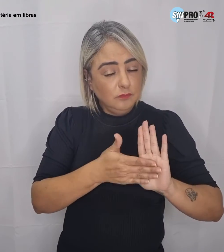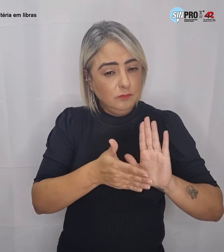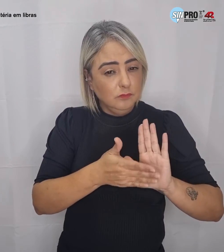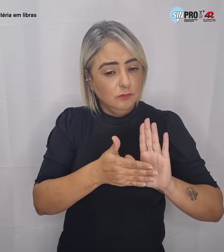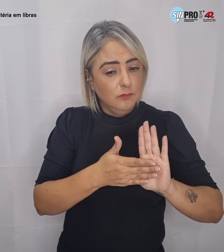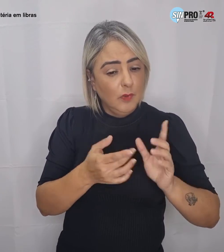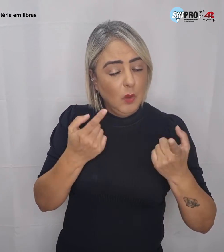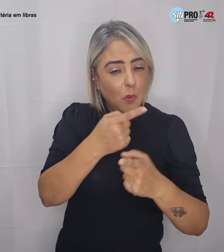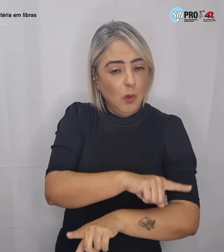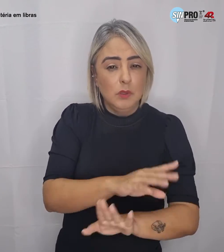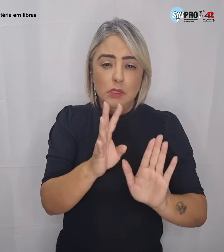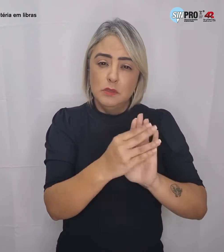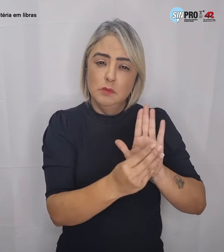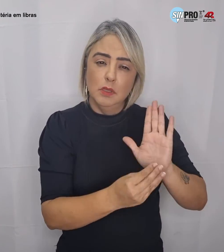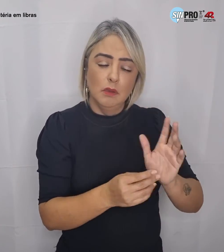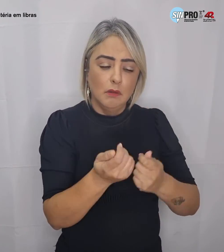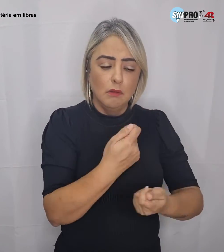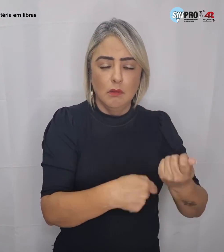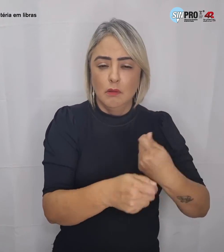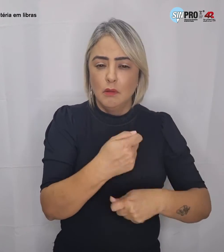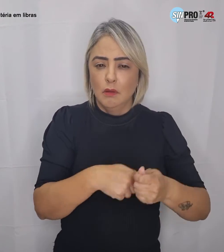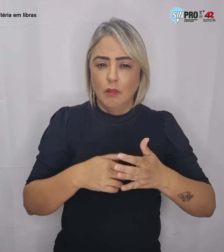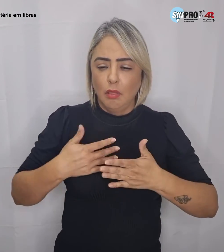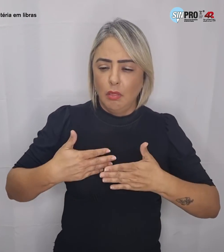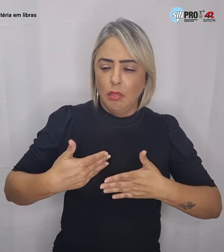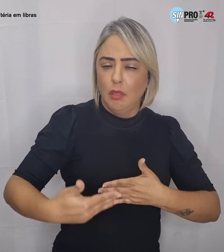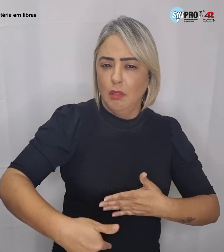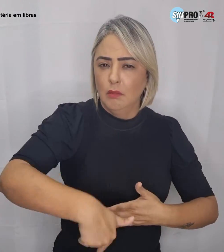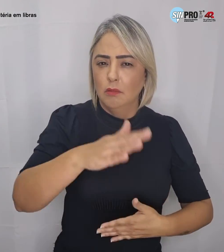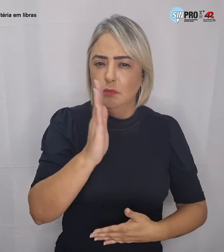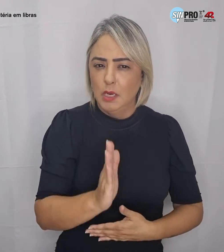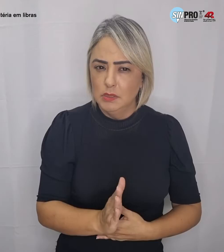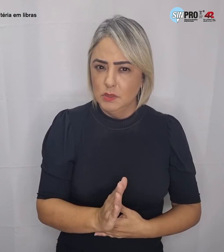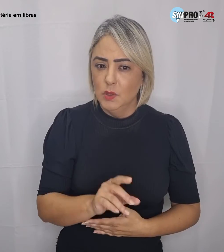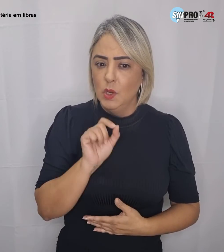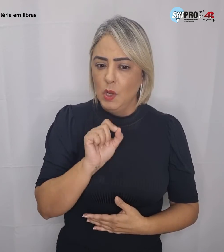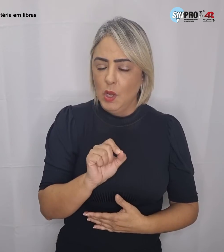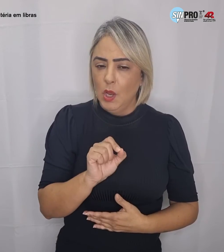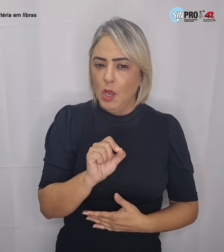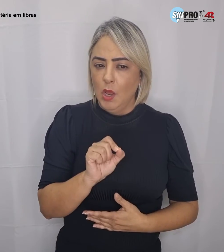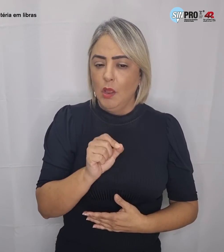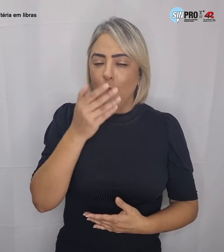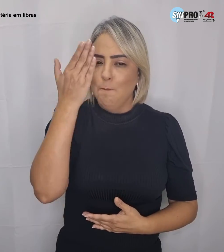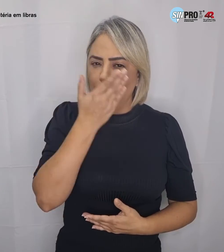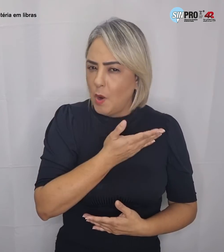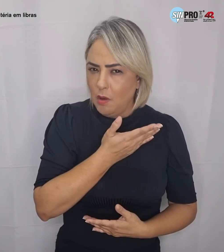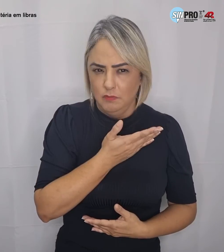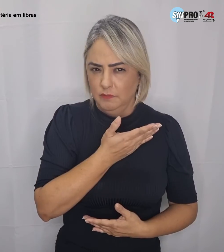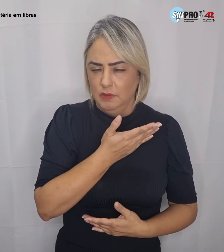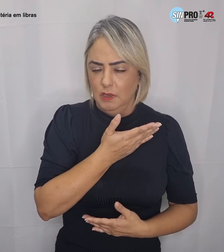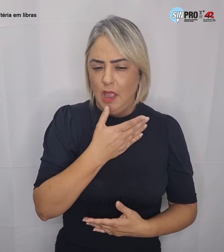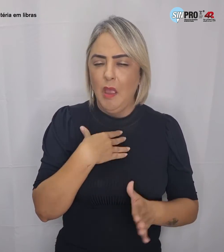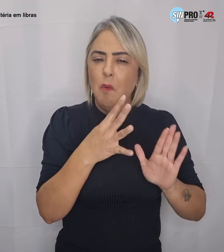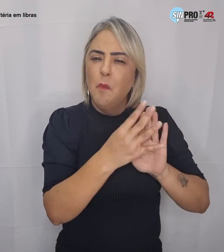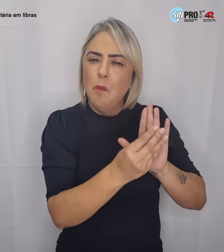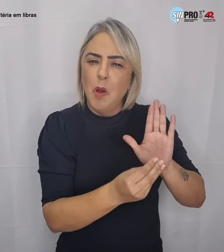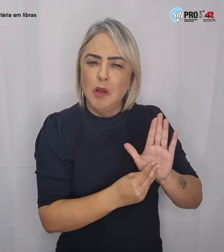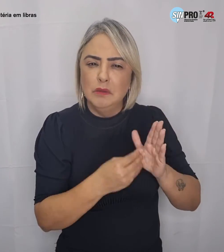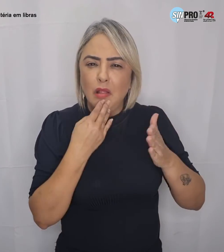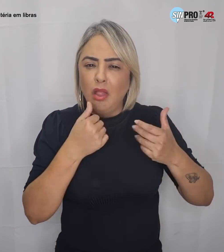campanhas contra este modelo econômico em curso no país, que, comprovadamente, é um modelo